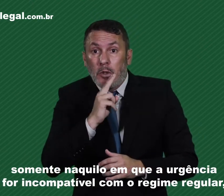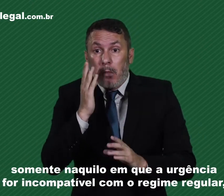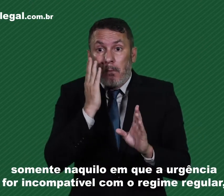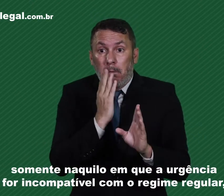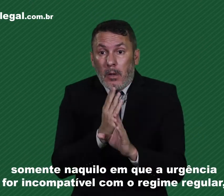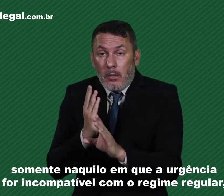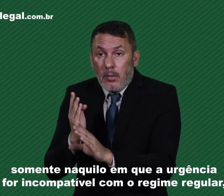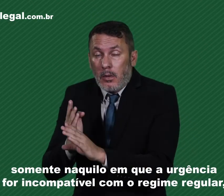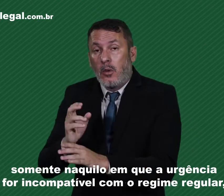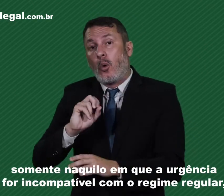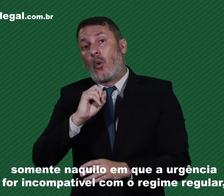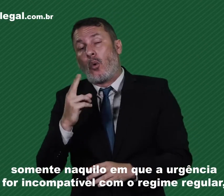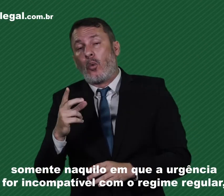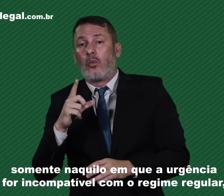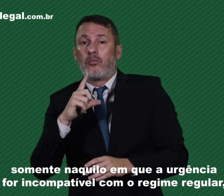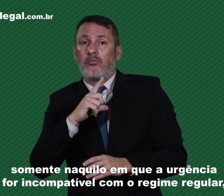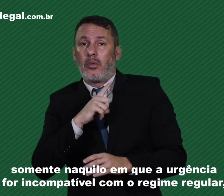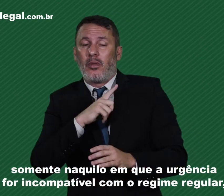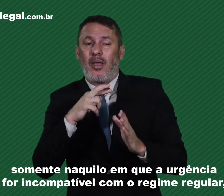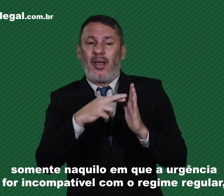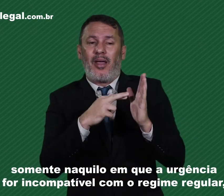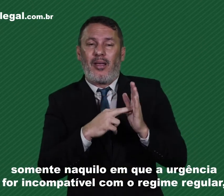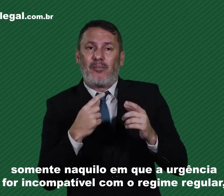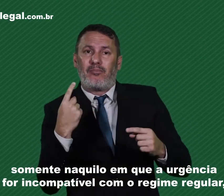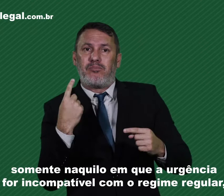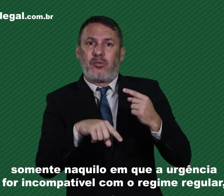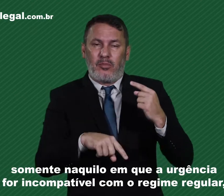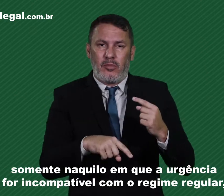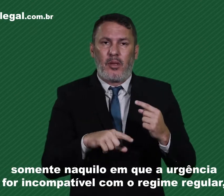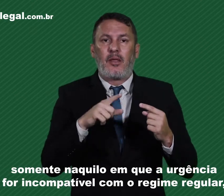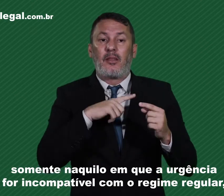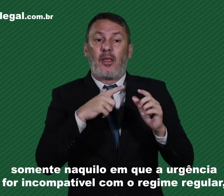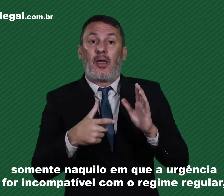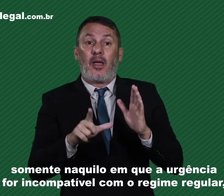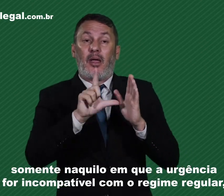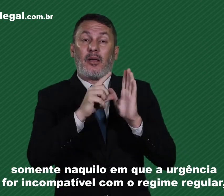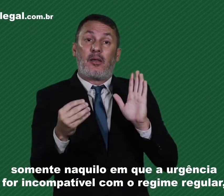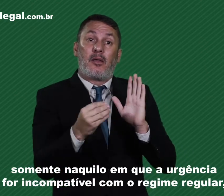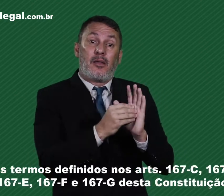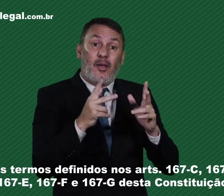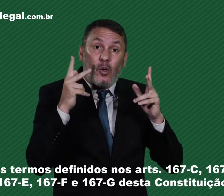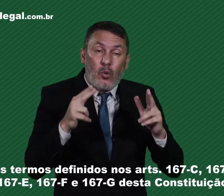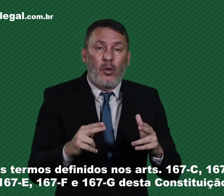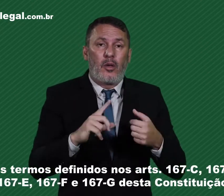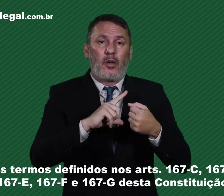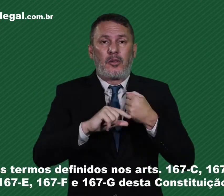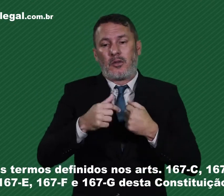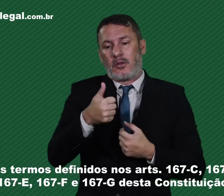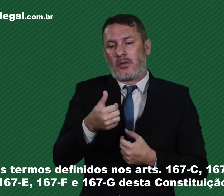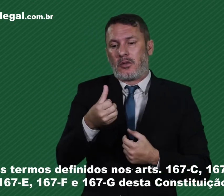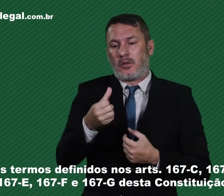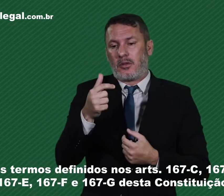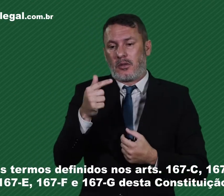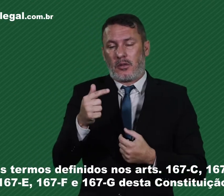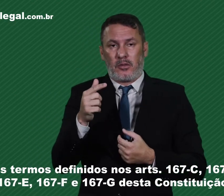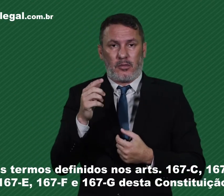somente naquilo em que a urgência for incompatível com o regime regular nos termos definidos nos